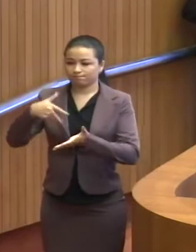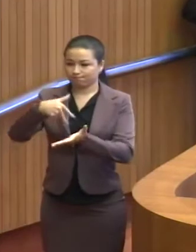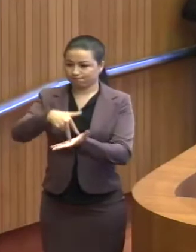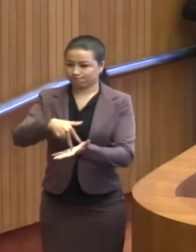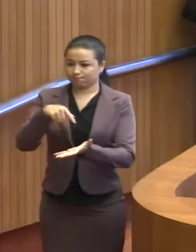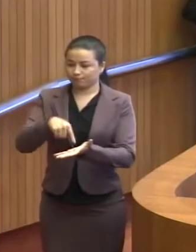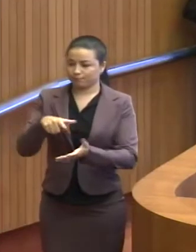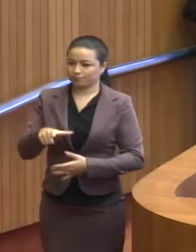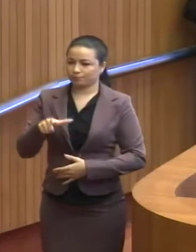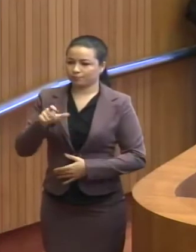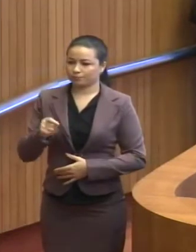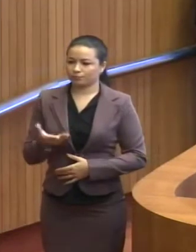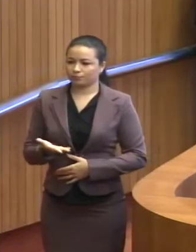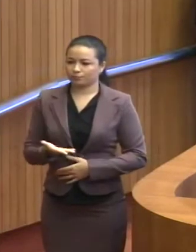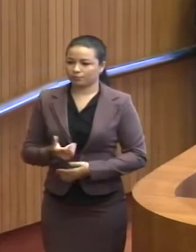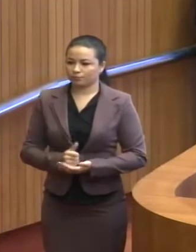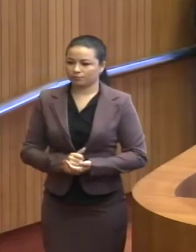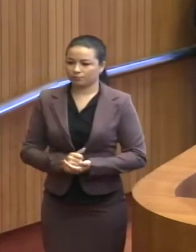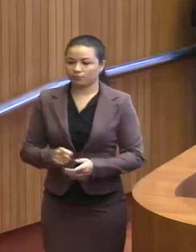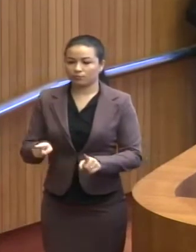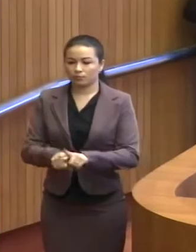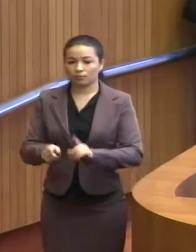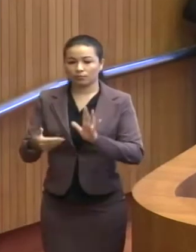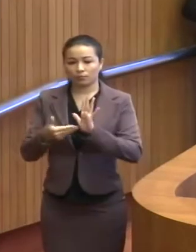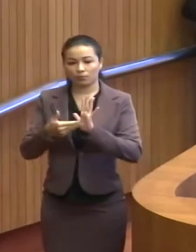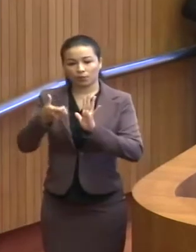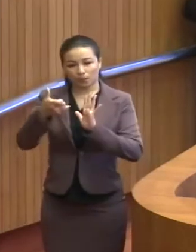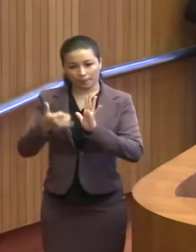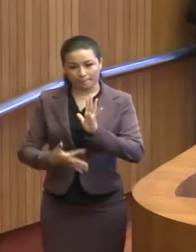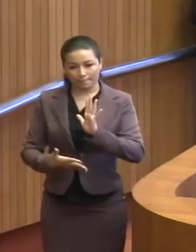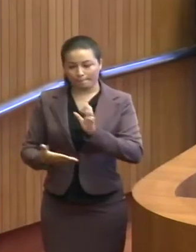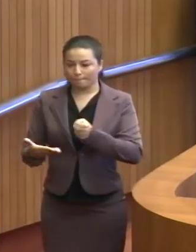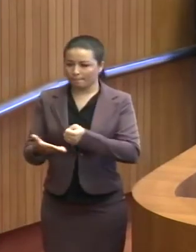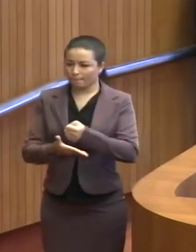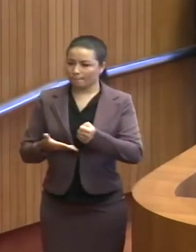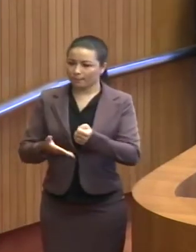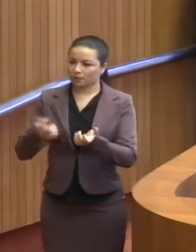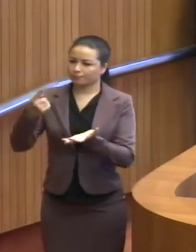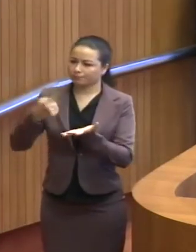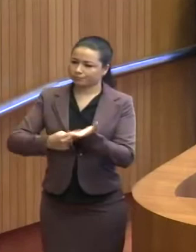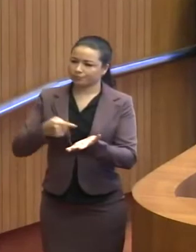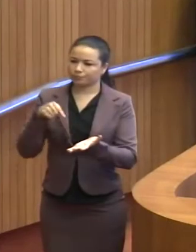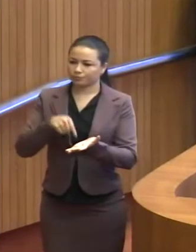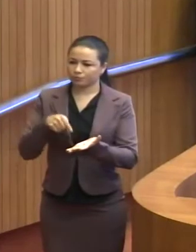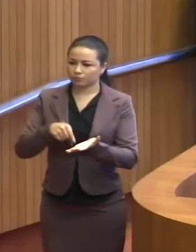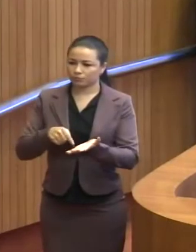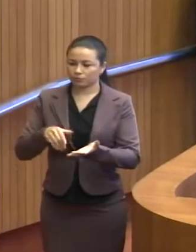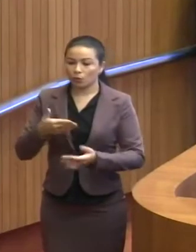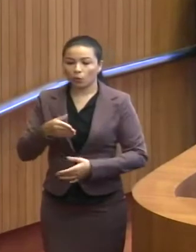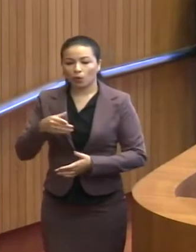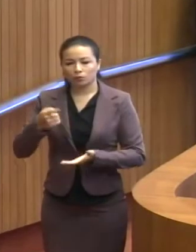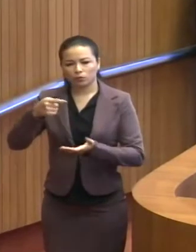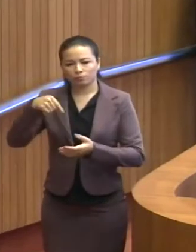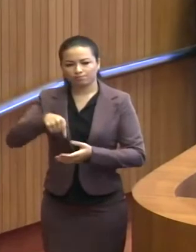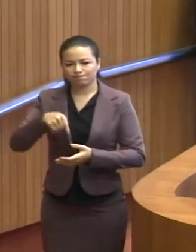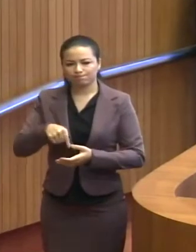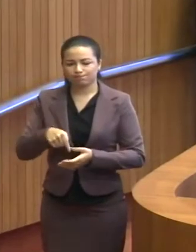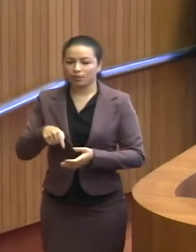participaram dessa decisão. E diz a fundamentação do acordo: quanto ao débito,